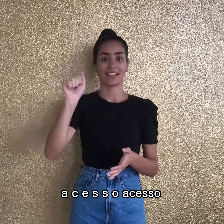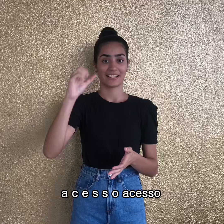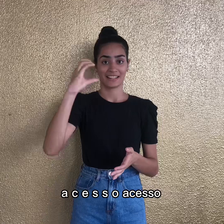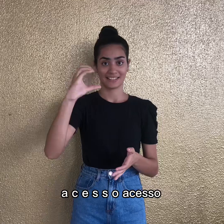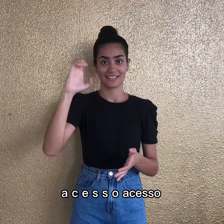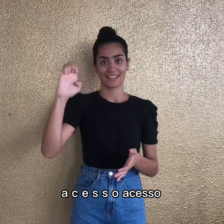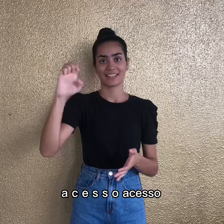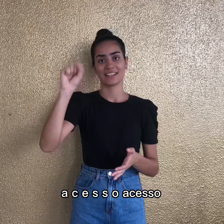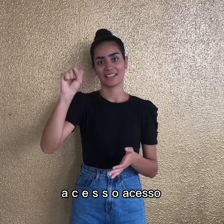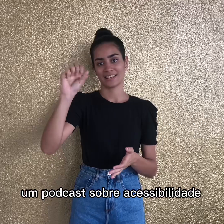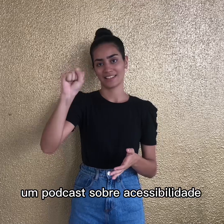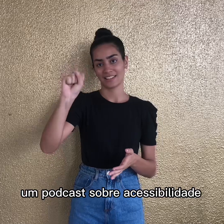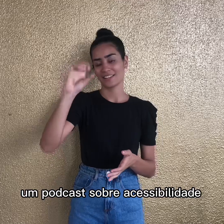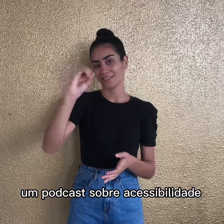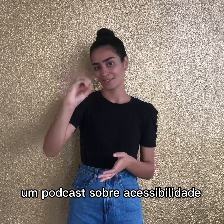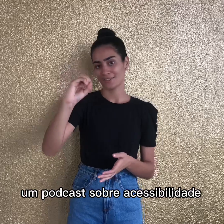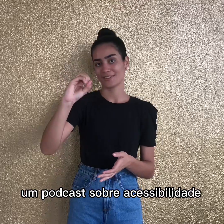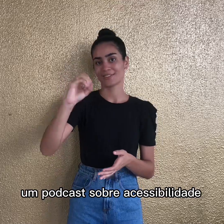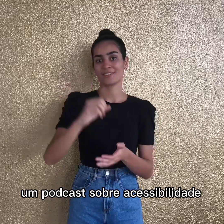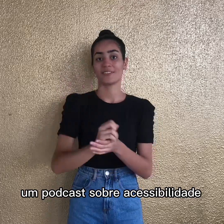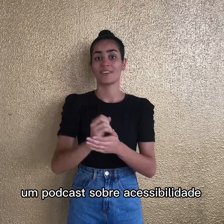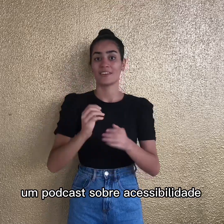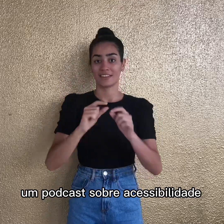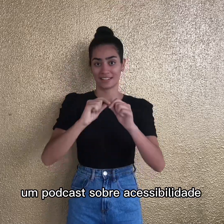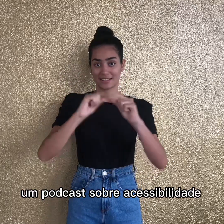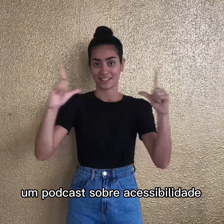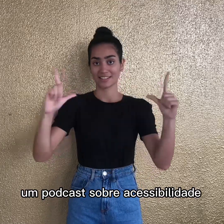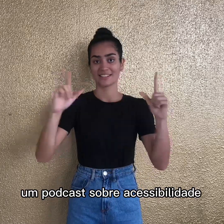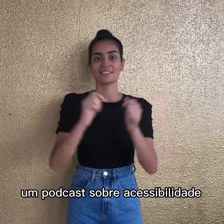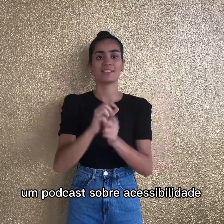A-C-E-S-S-O. Acesso, um podcast sobre acessibilidade.